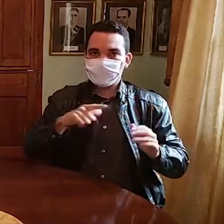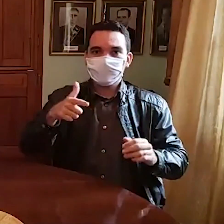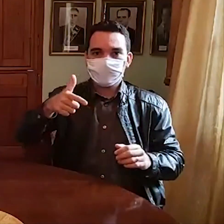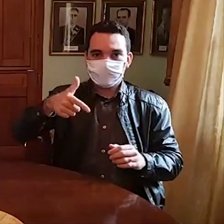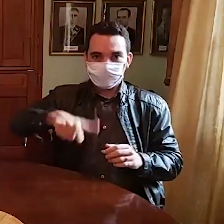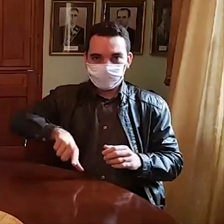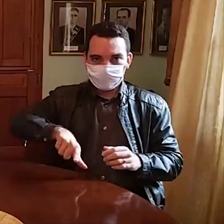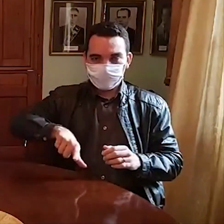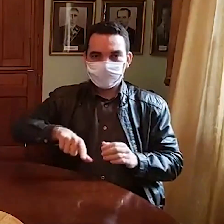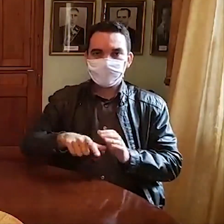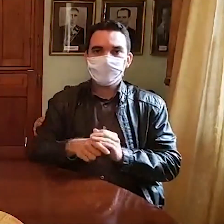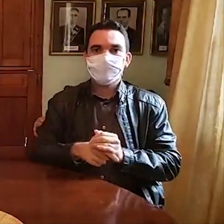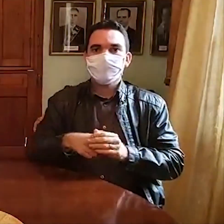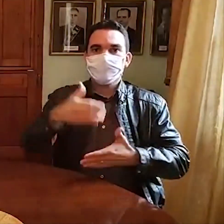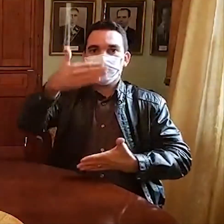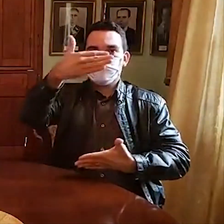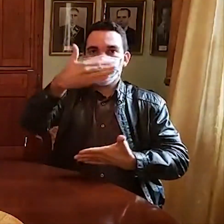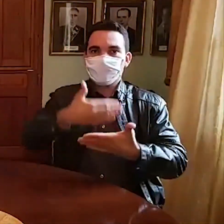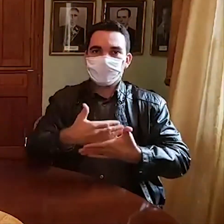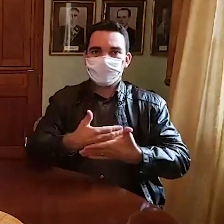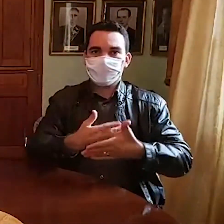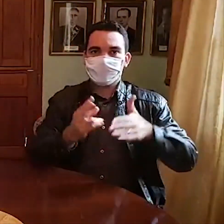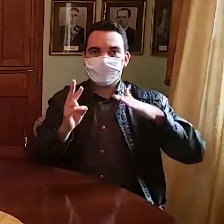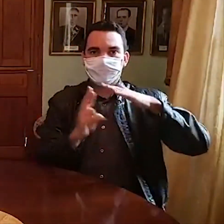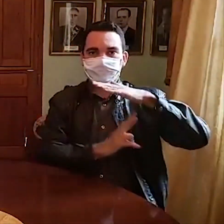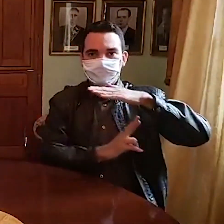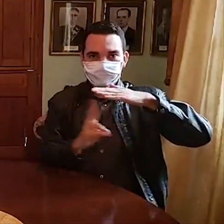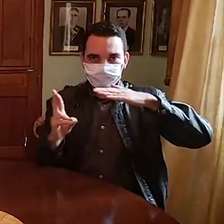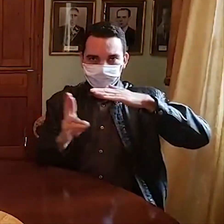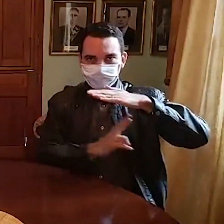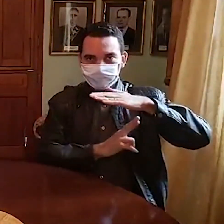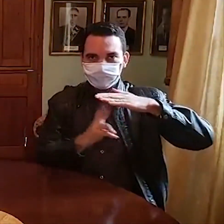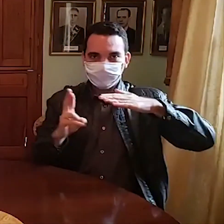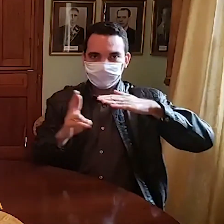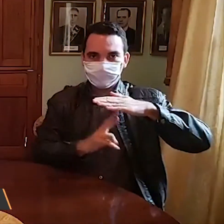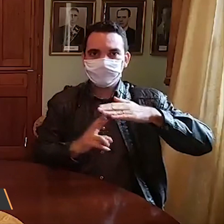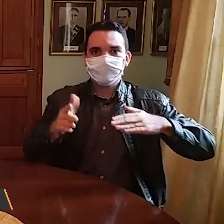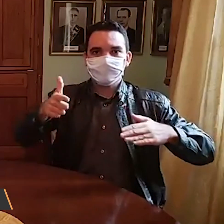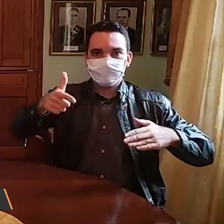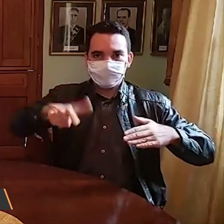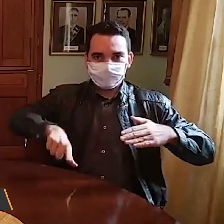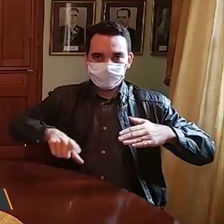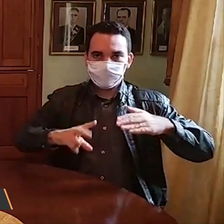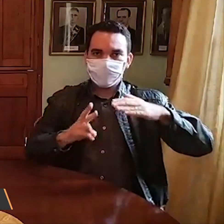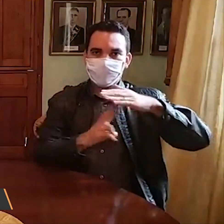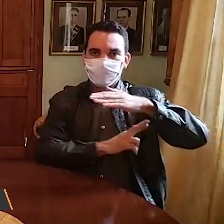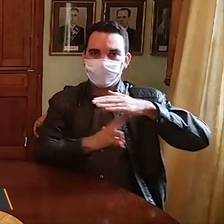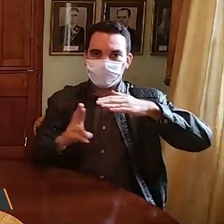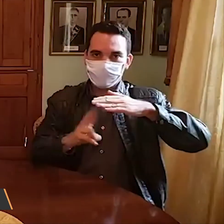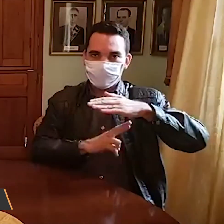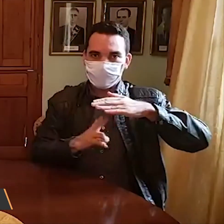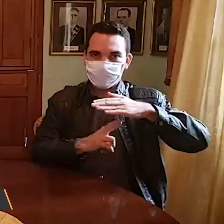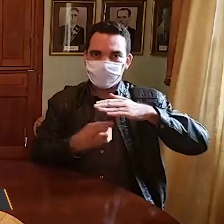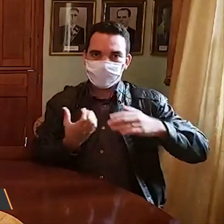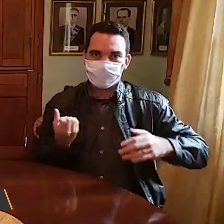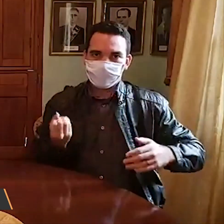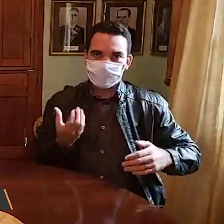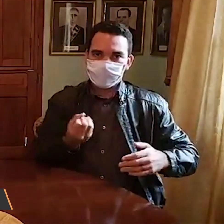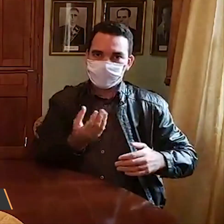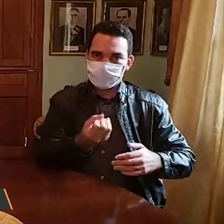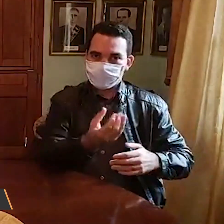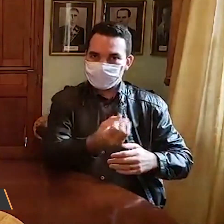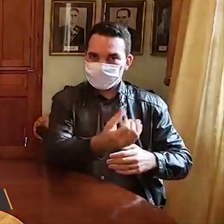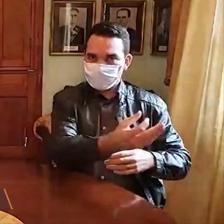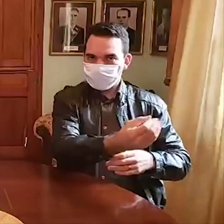nós estamos fechando terminal rodoviário intermunicipal de campo grande porque